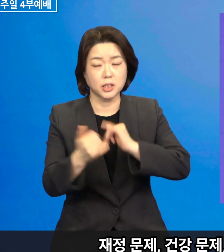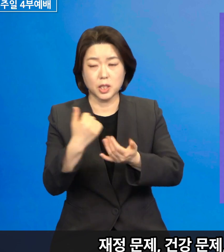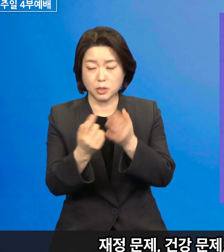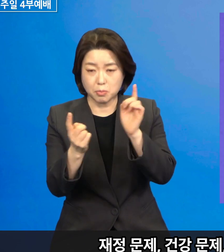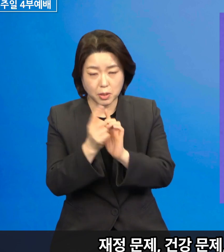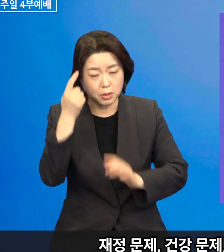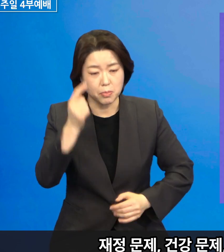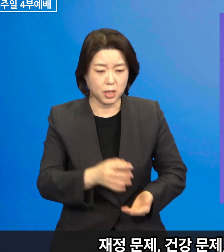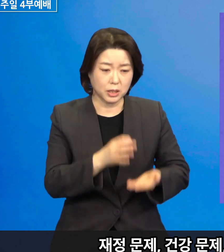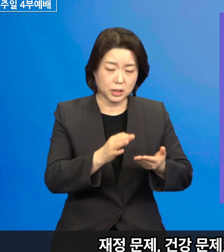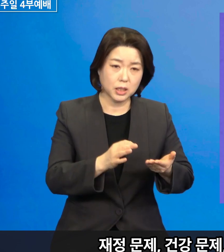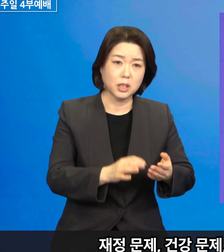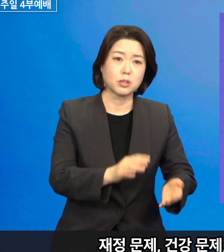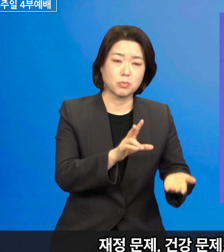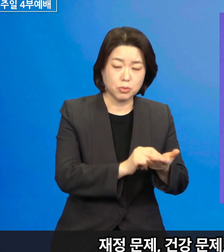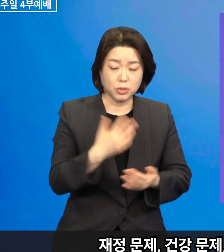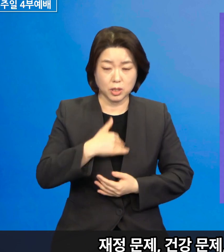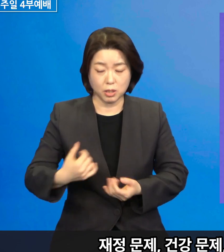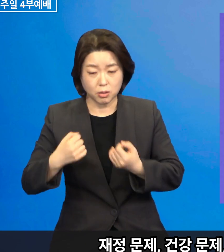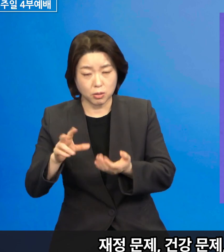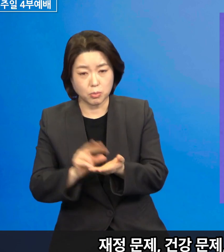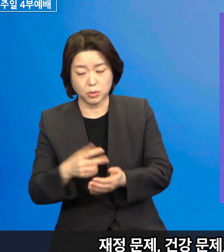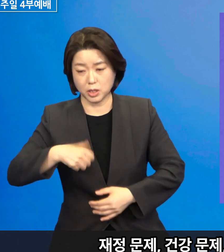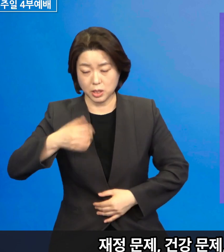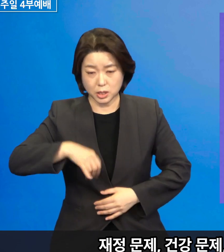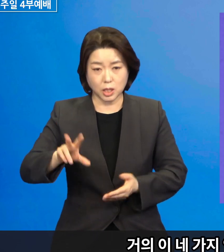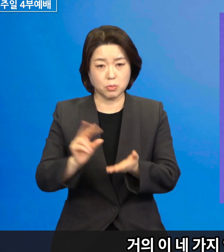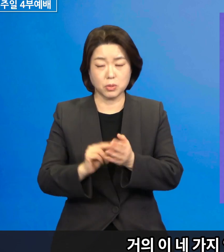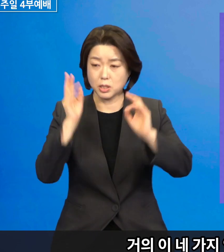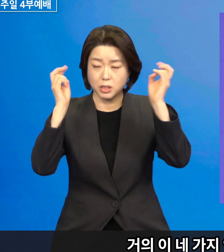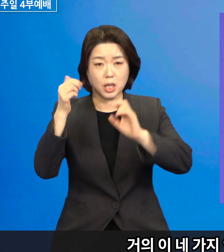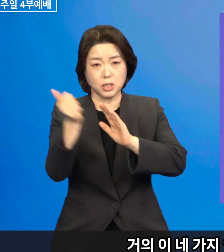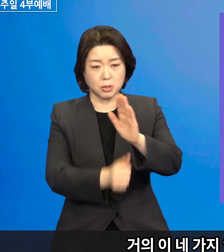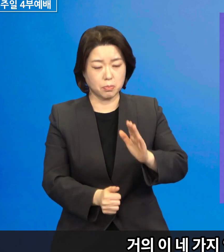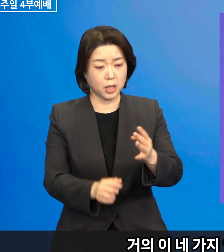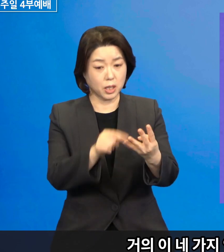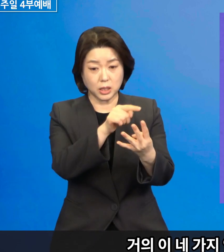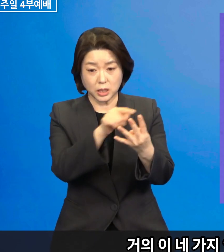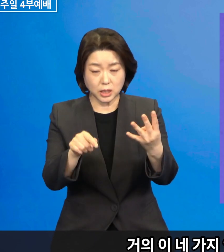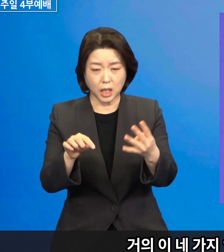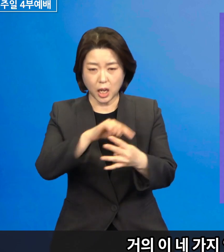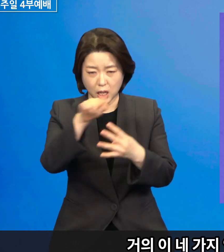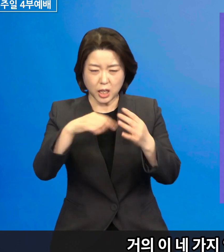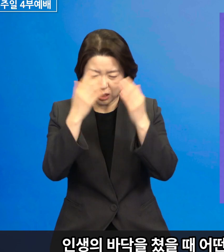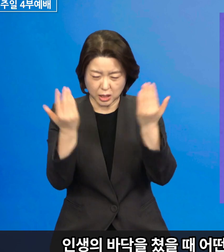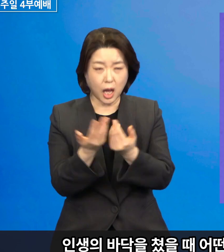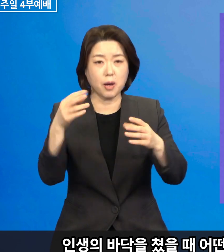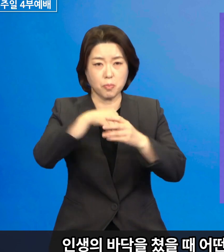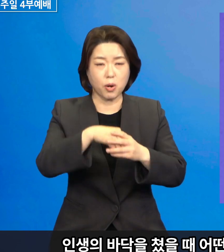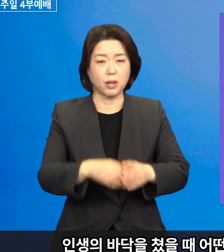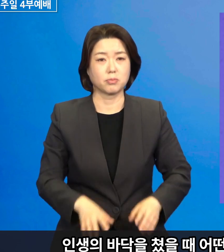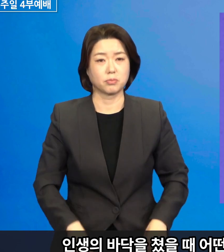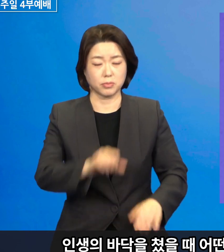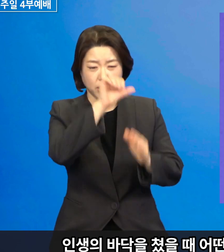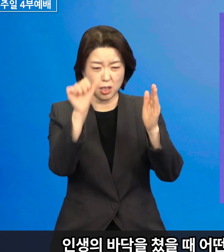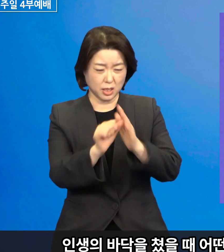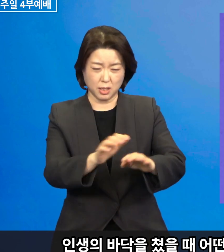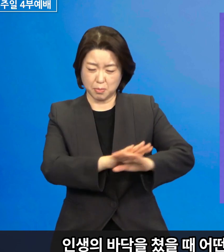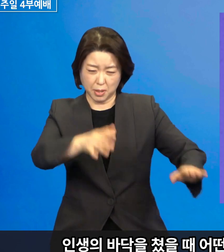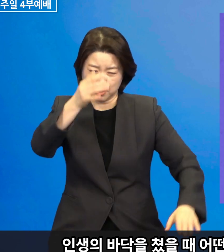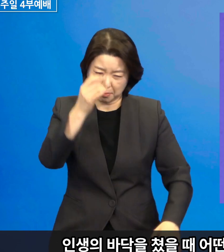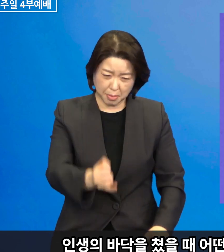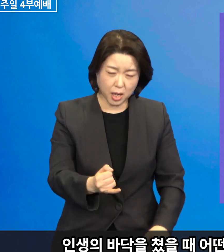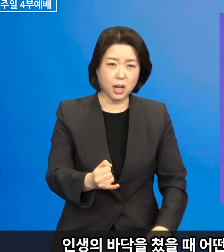재정 문제, 건강 문제, 자녀 문제, 사업의 실패, 거의 이 네 가지 안에 다 들어갑니다. 인생의 바닥을 쳤을